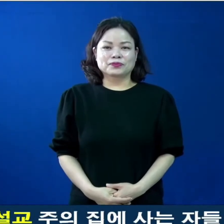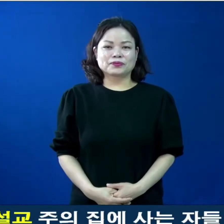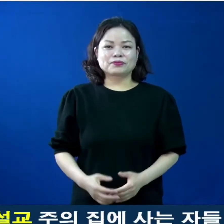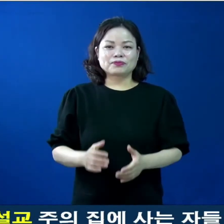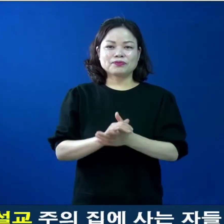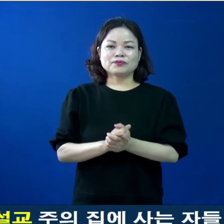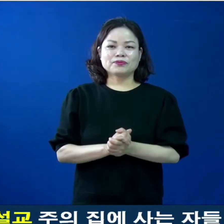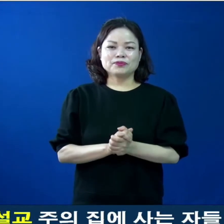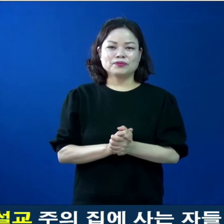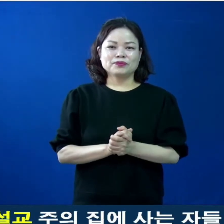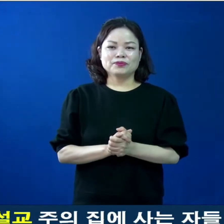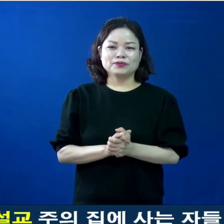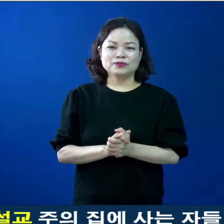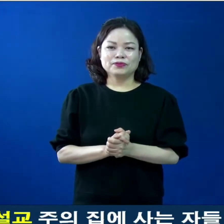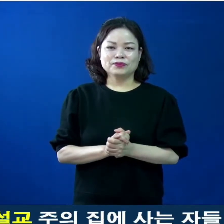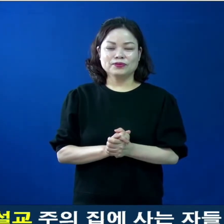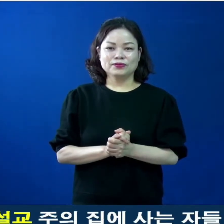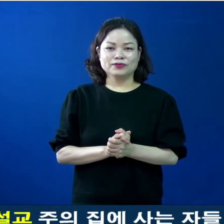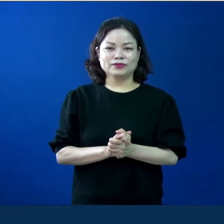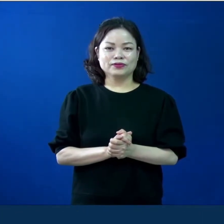아멘.